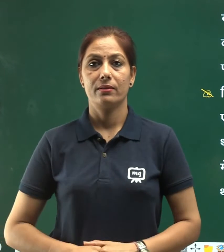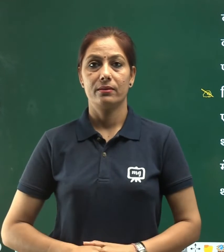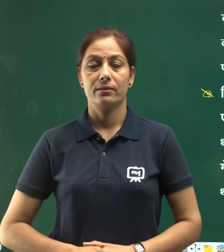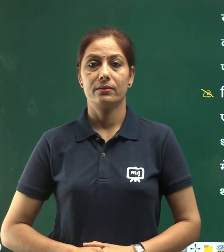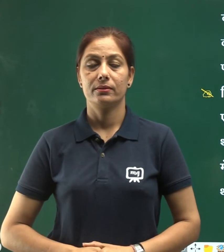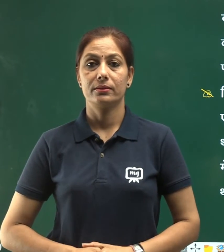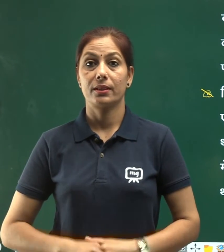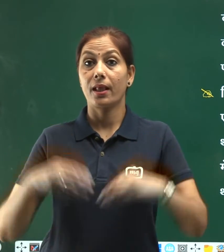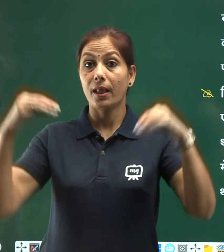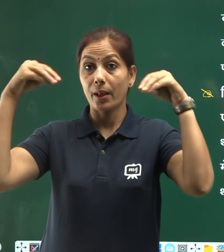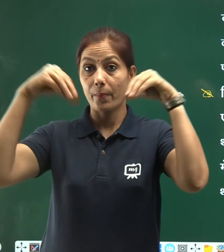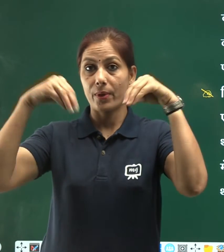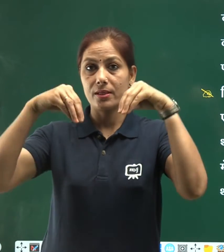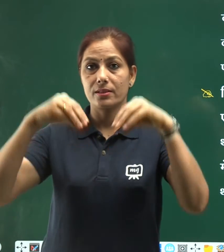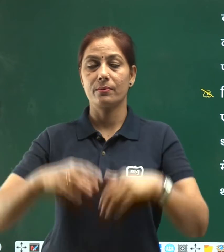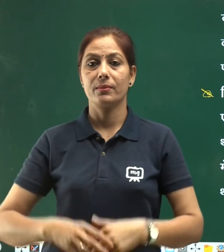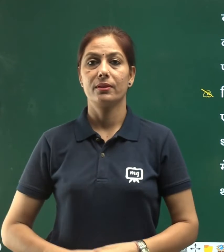बारिश का भी